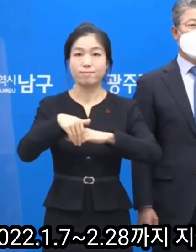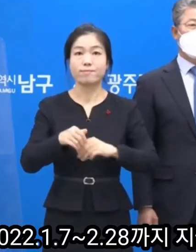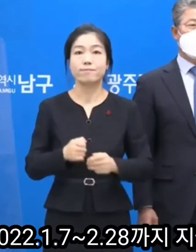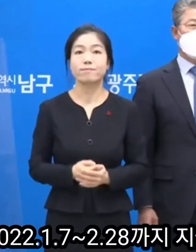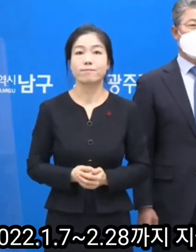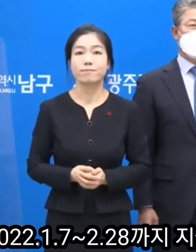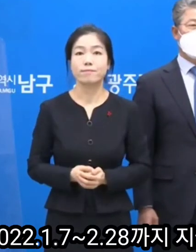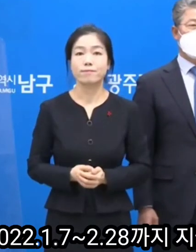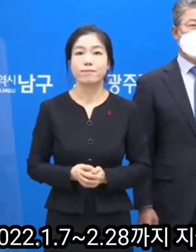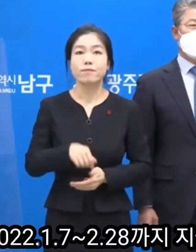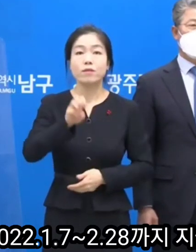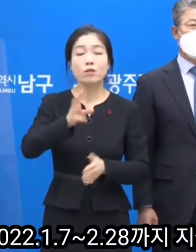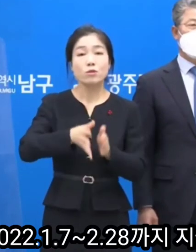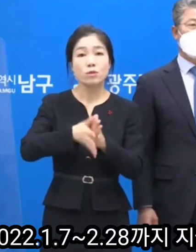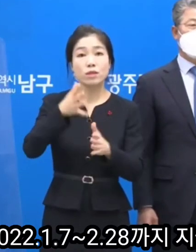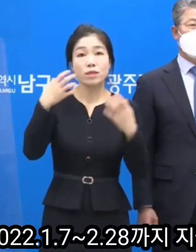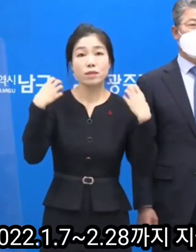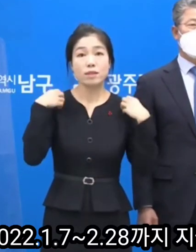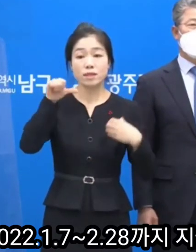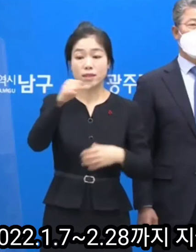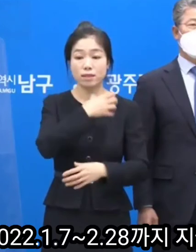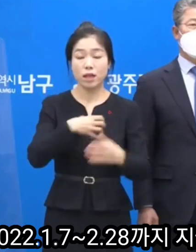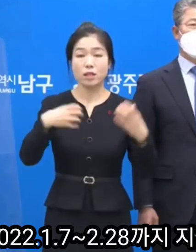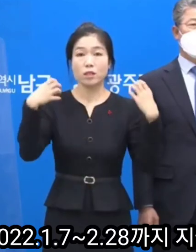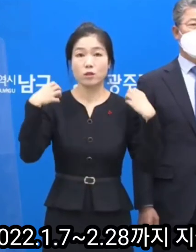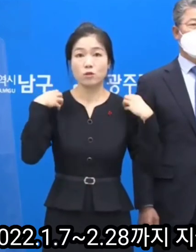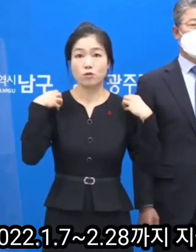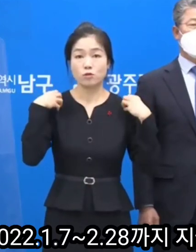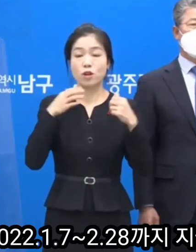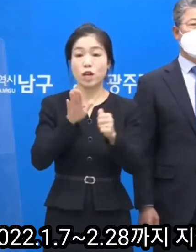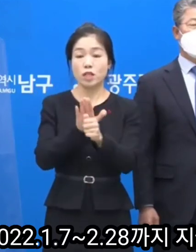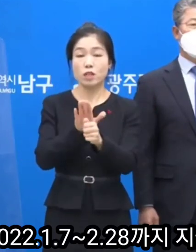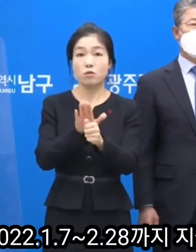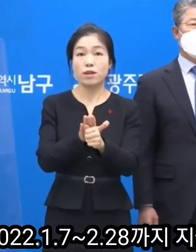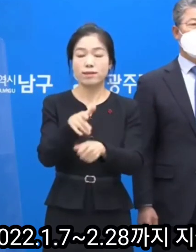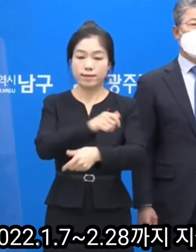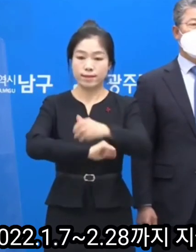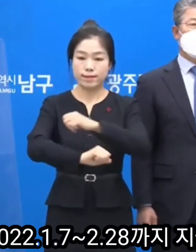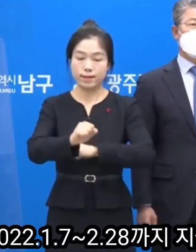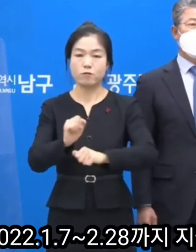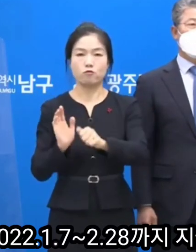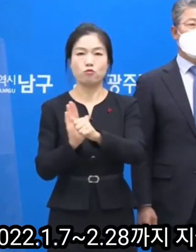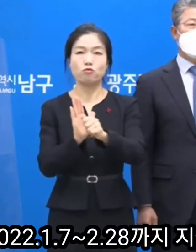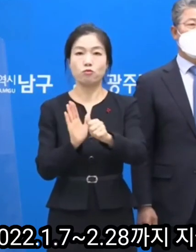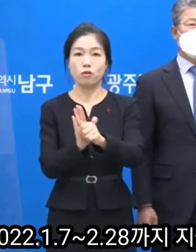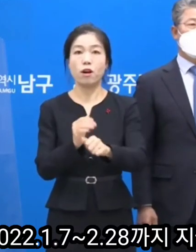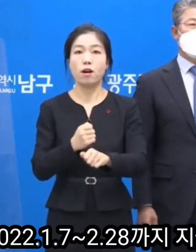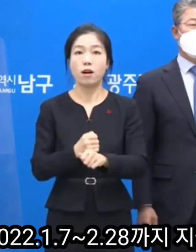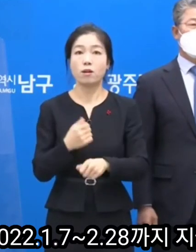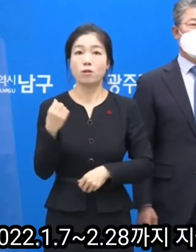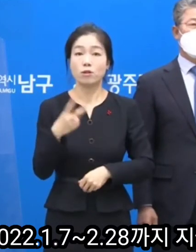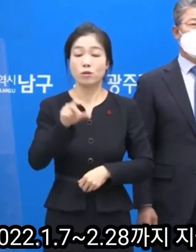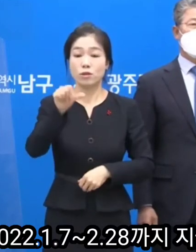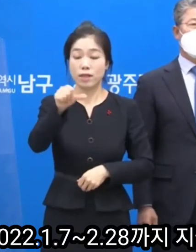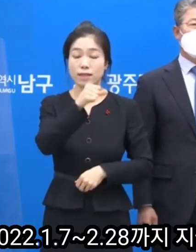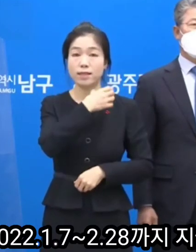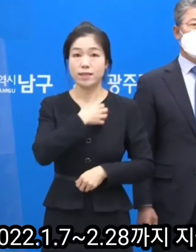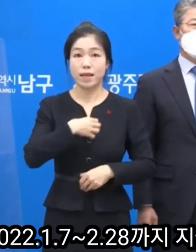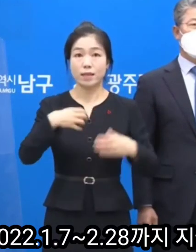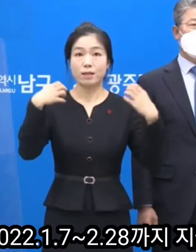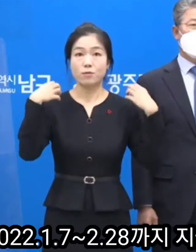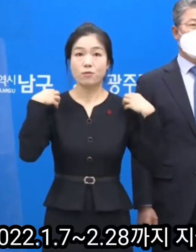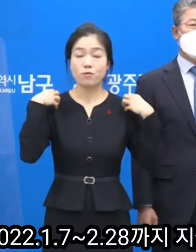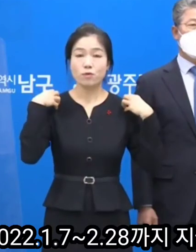다하겠습니다. 광주시는 다섯 개 자치구의 지원 업무를 적극 뒷받침하고 다섯 개